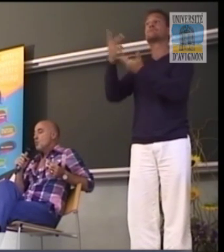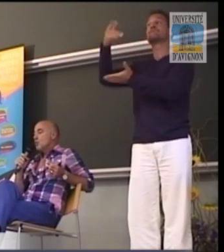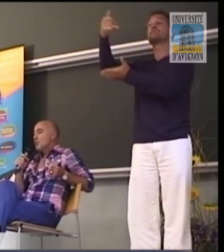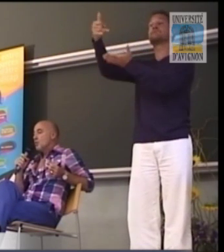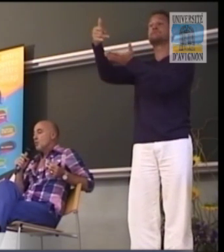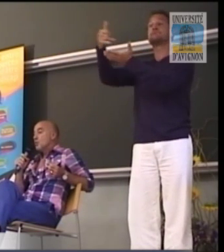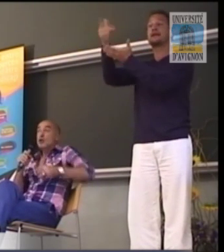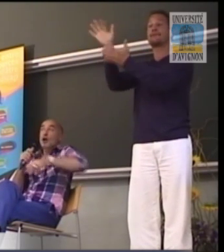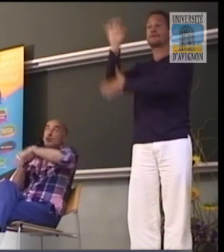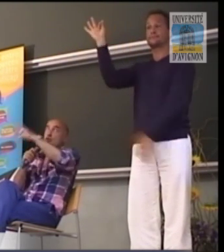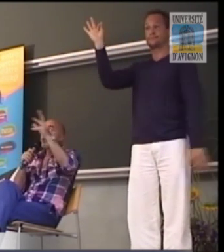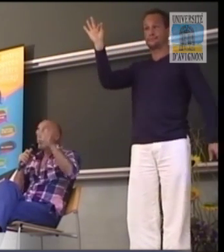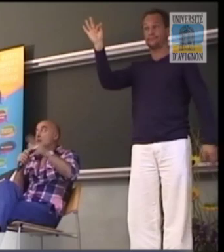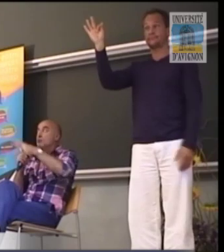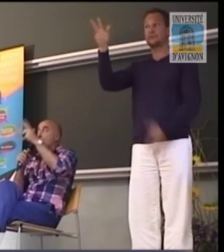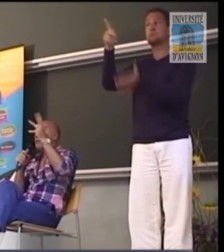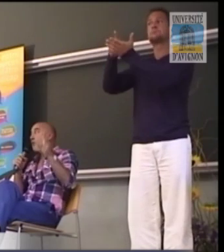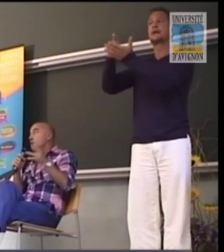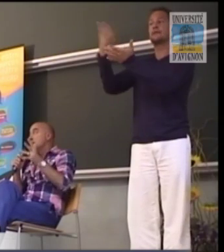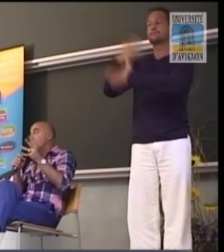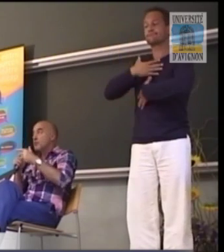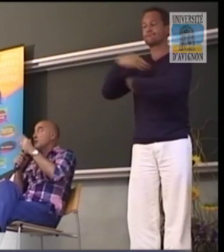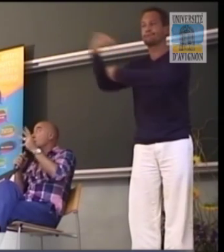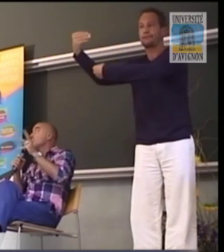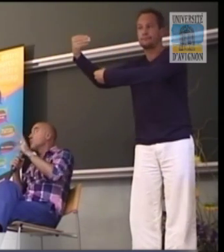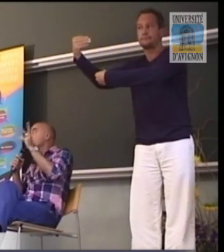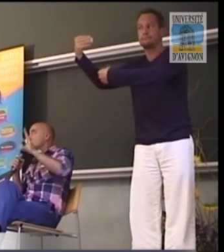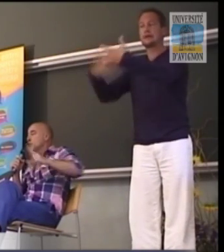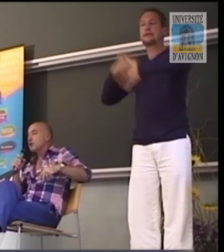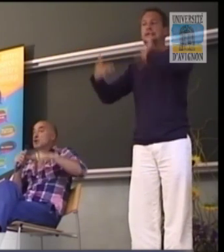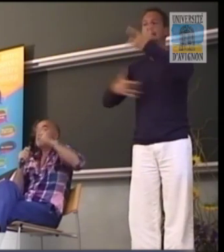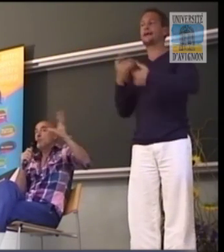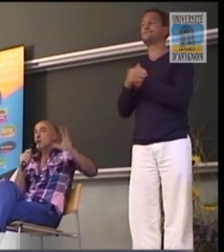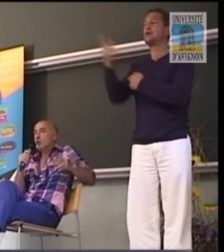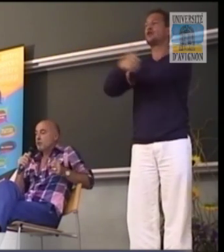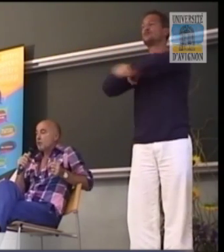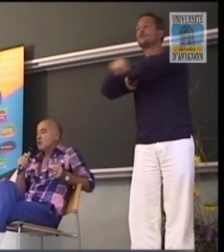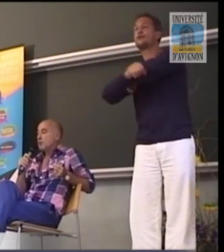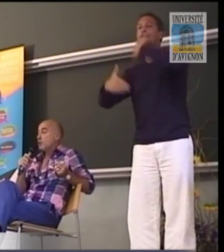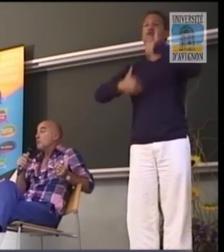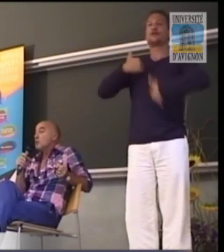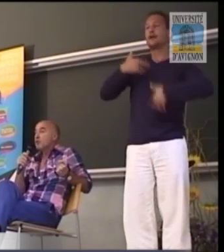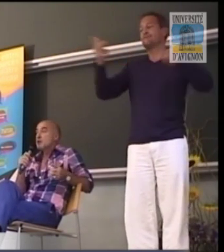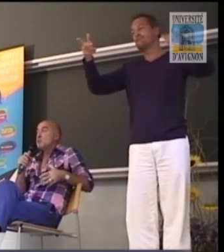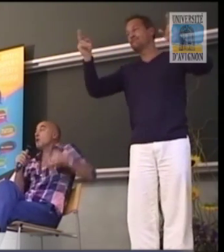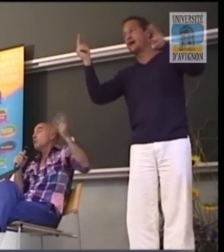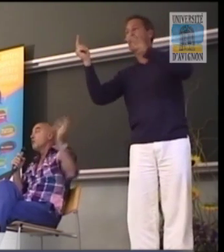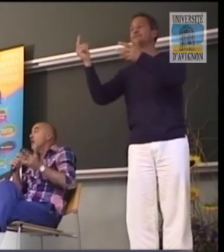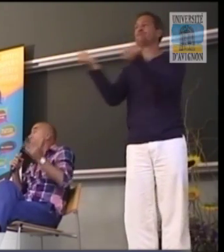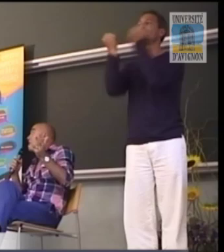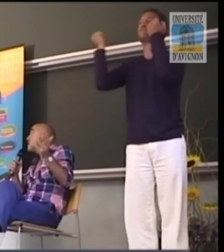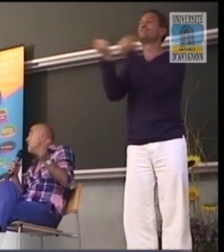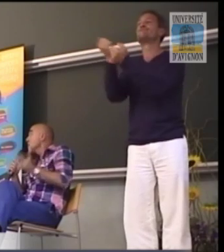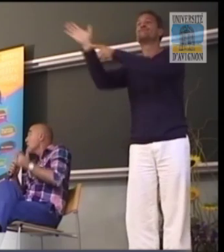où, dans le cadre d'une semaine pour les personnes handicapées, parce que c'est le grand truc aujourd'hui, on fait des semaines pour les personnes handicapées, peut-être qu'on fera des semaines pour